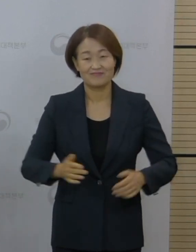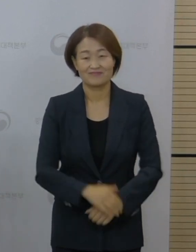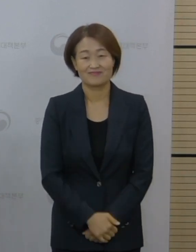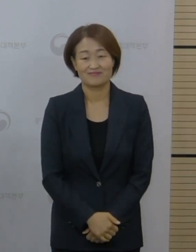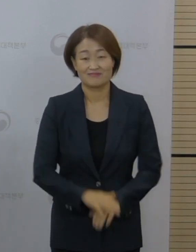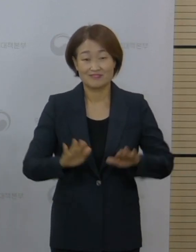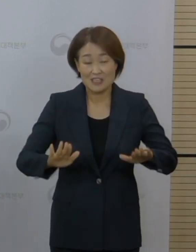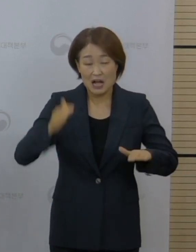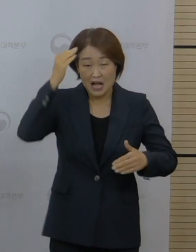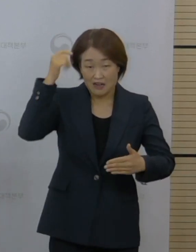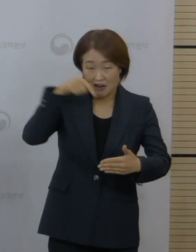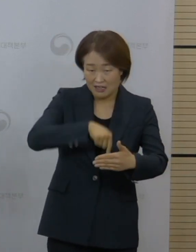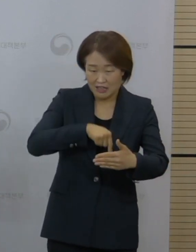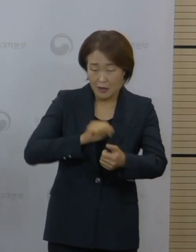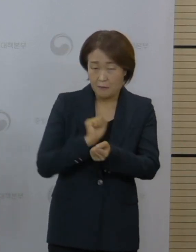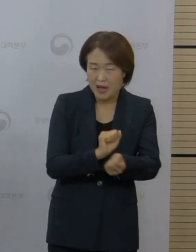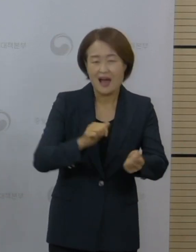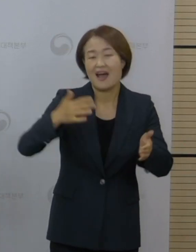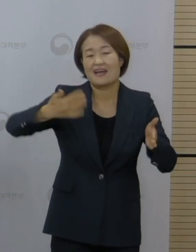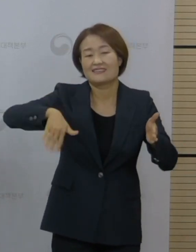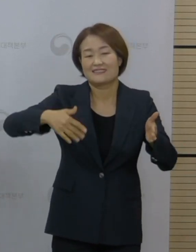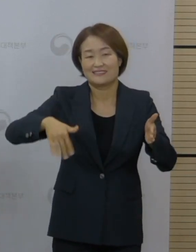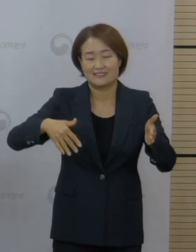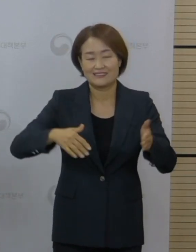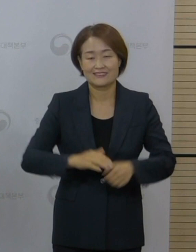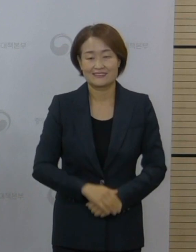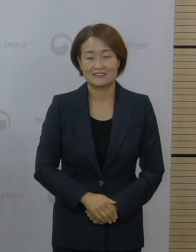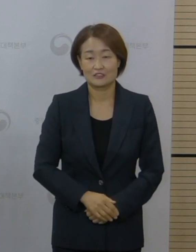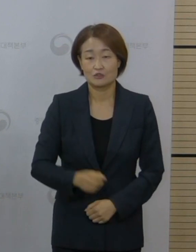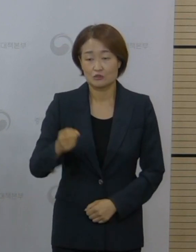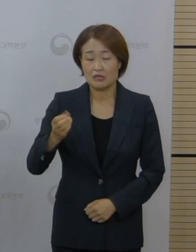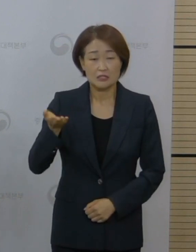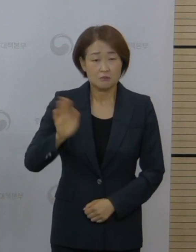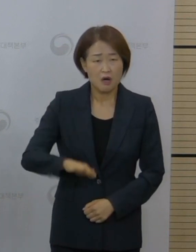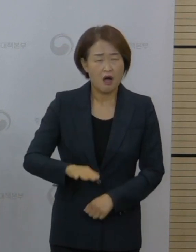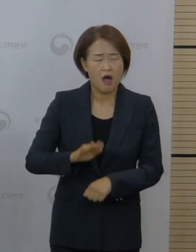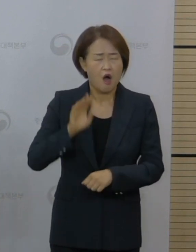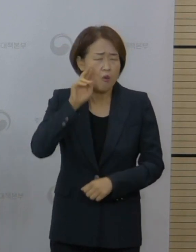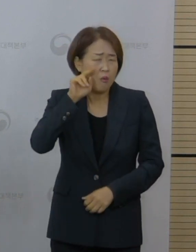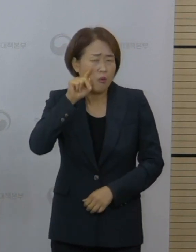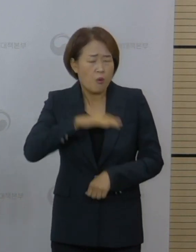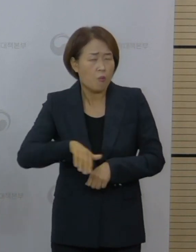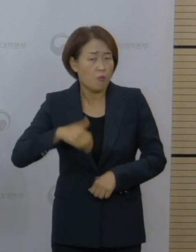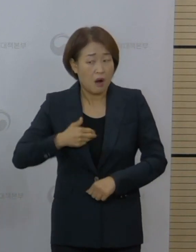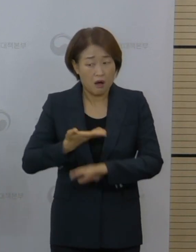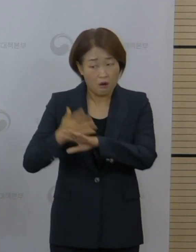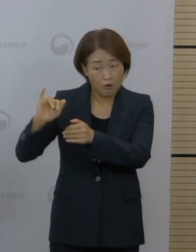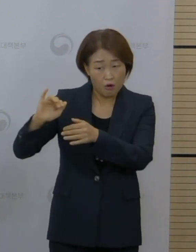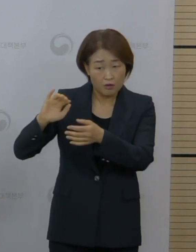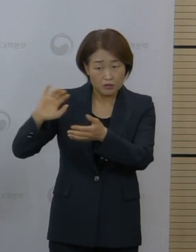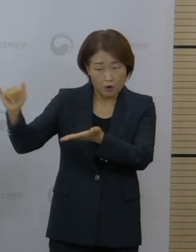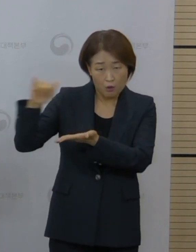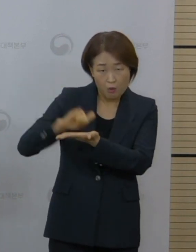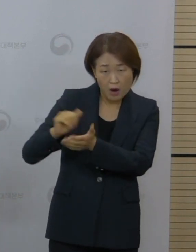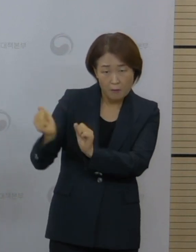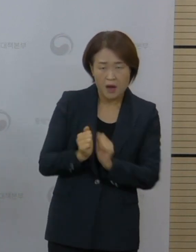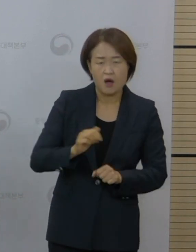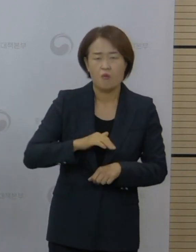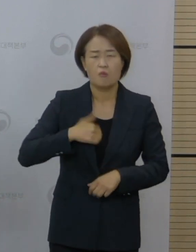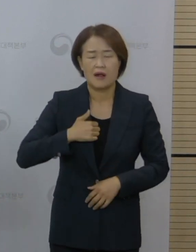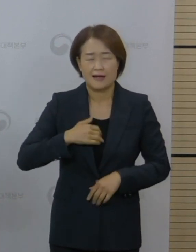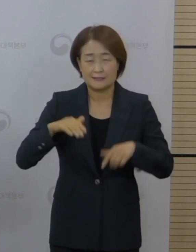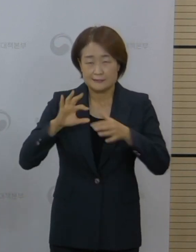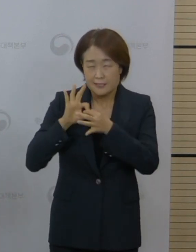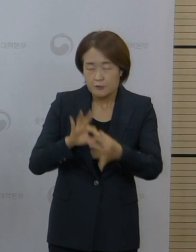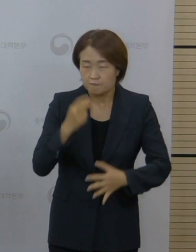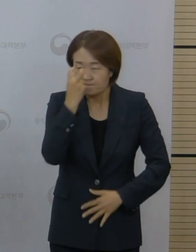현재까지 국내 발생 사례는 없으나 국내 유입에 대비해서 방역당국은 해외 발생 상황을 면밀히